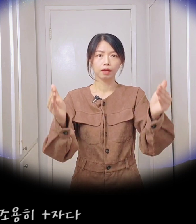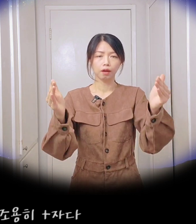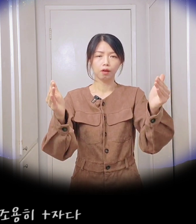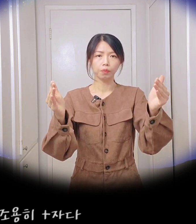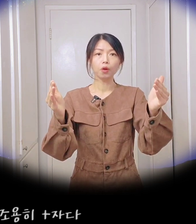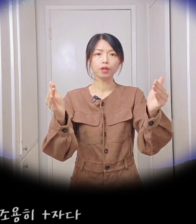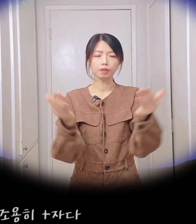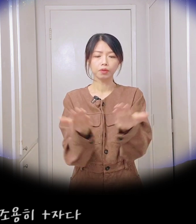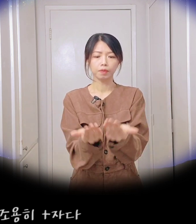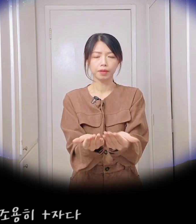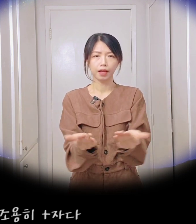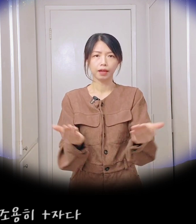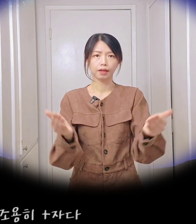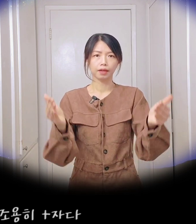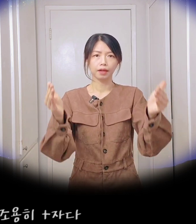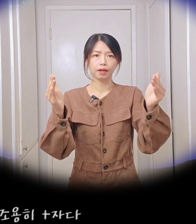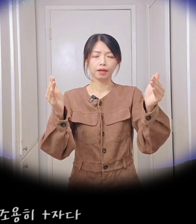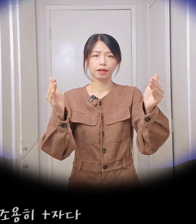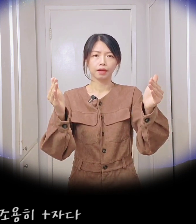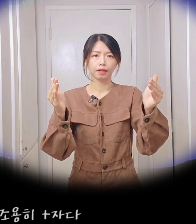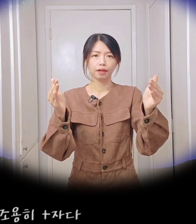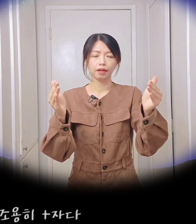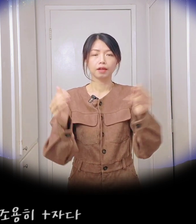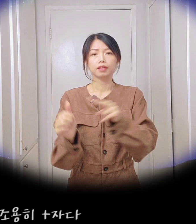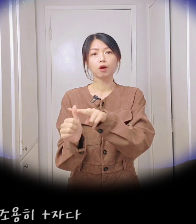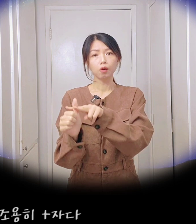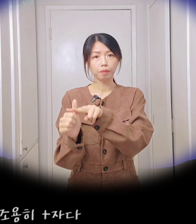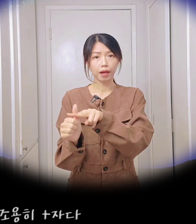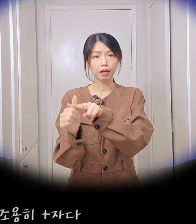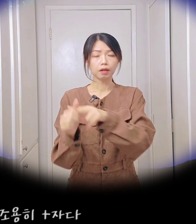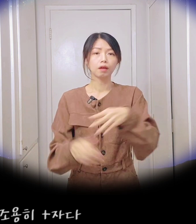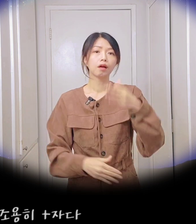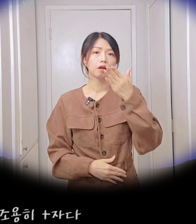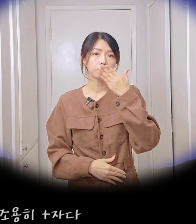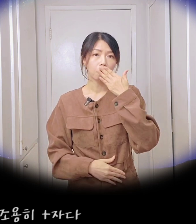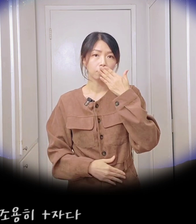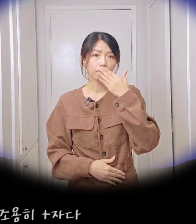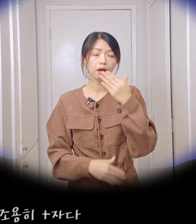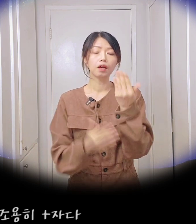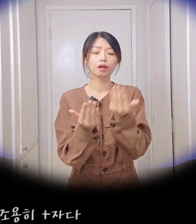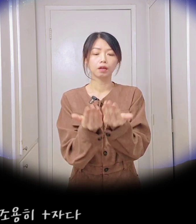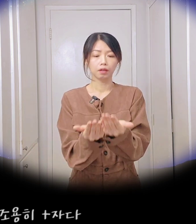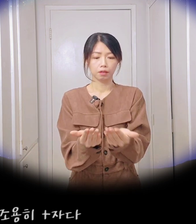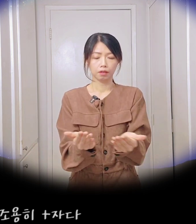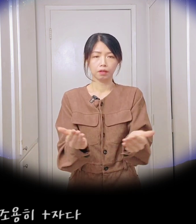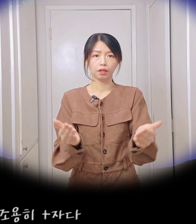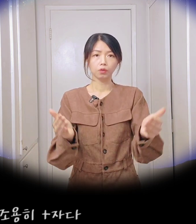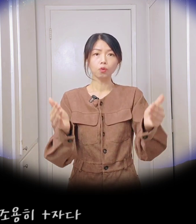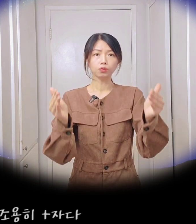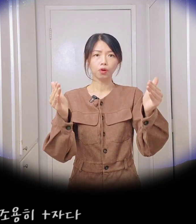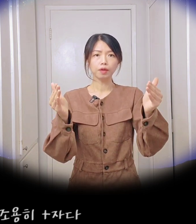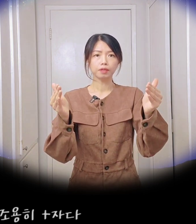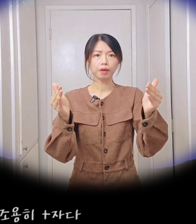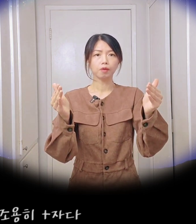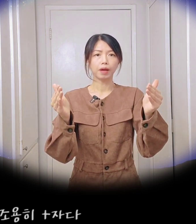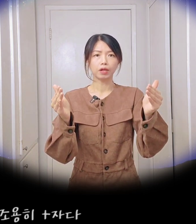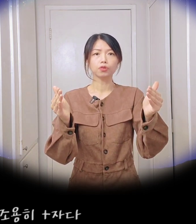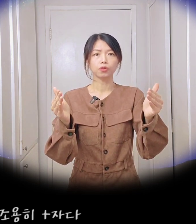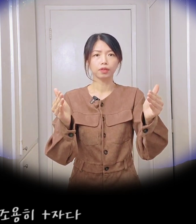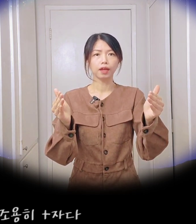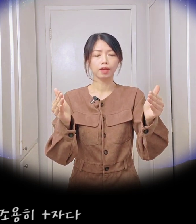이렇게 표현하시면 됩니다. 그래서 말, 먹다, 이 통수어